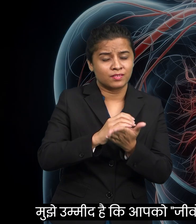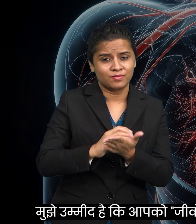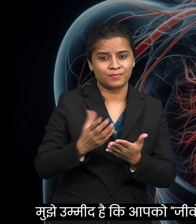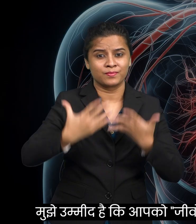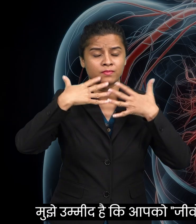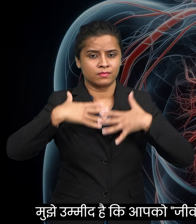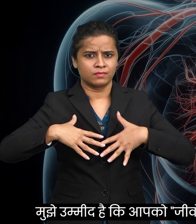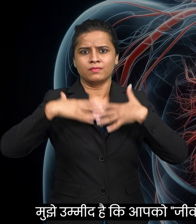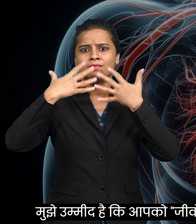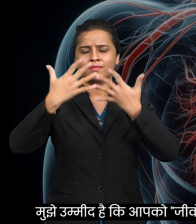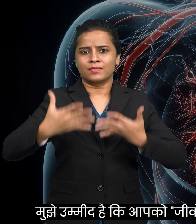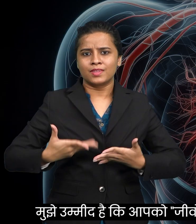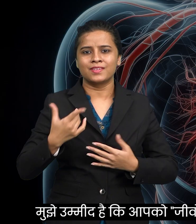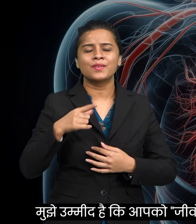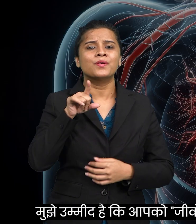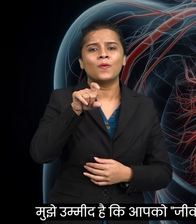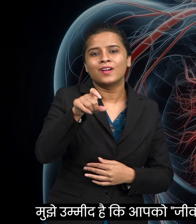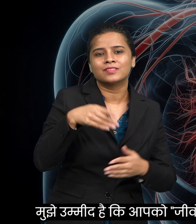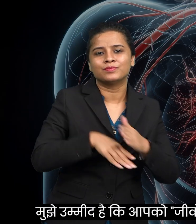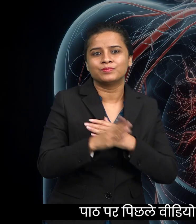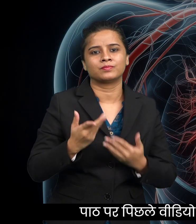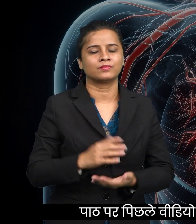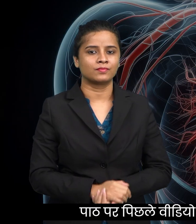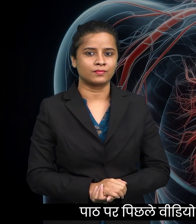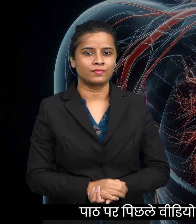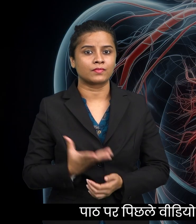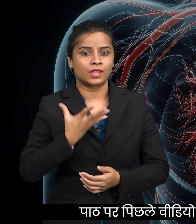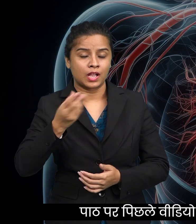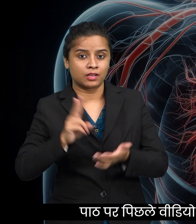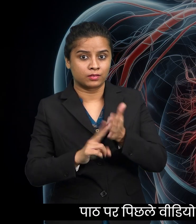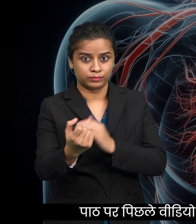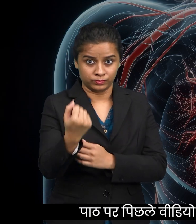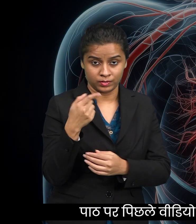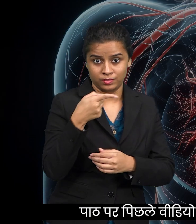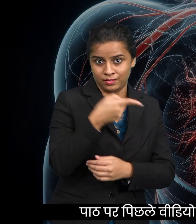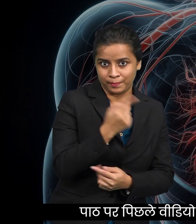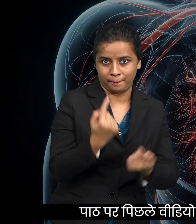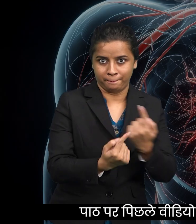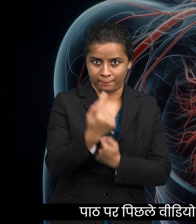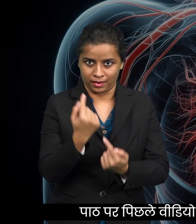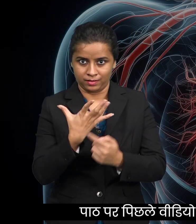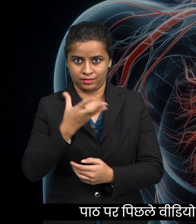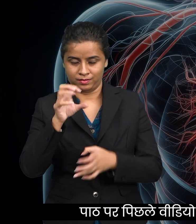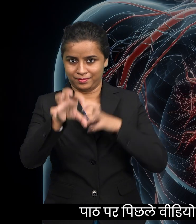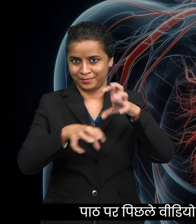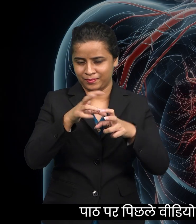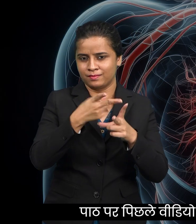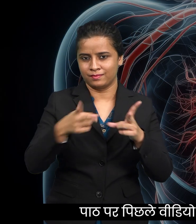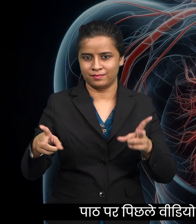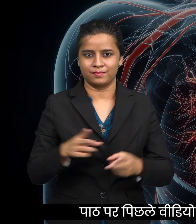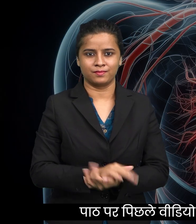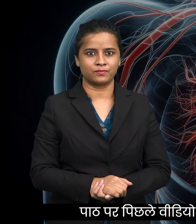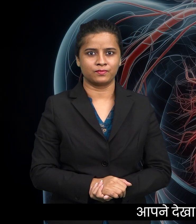और जानवरों में पोषण पाठ पर पिछले वीडियो के सभी भागों का